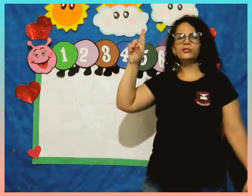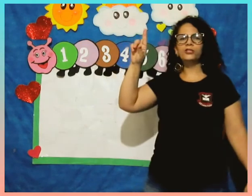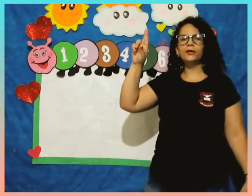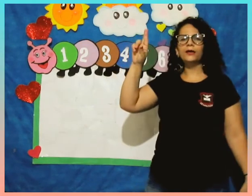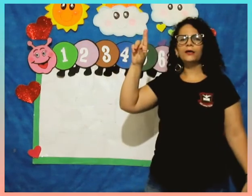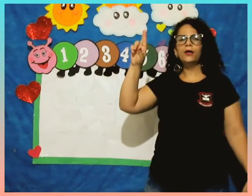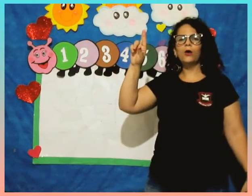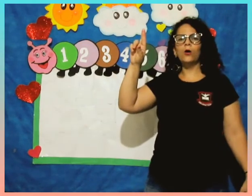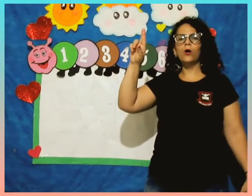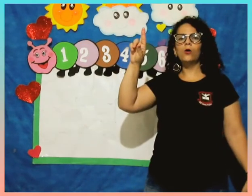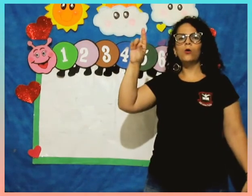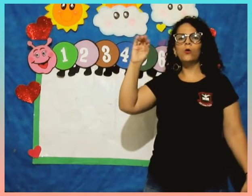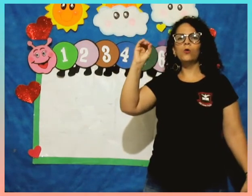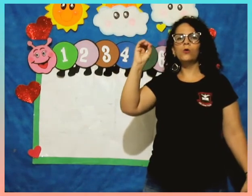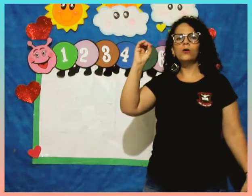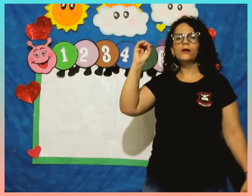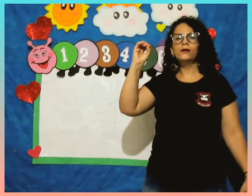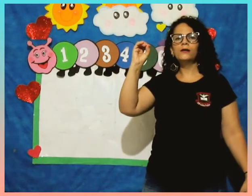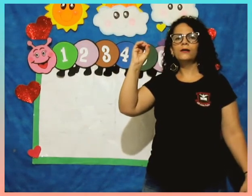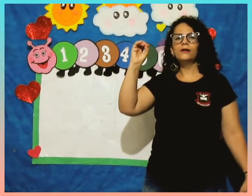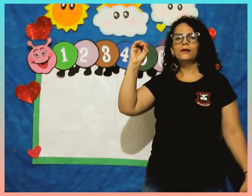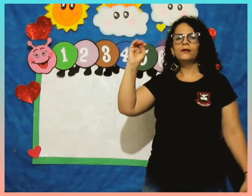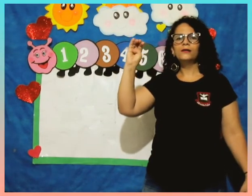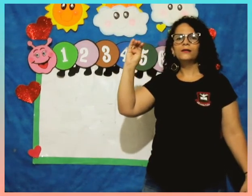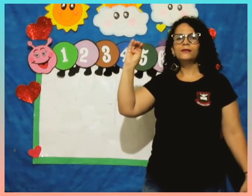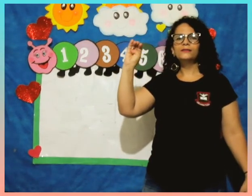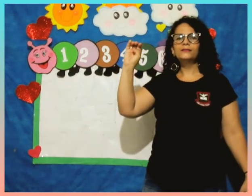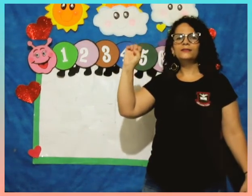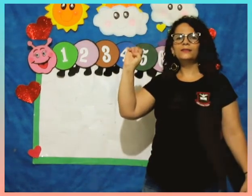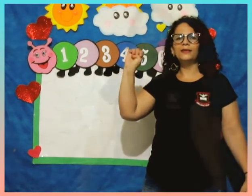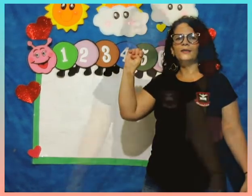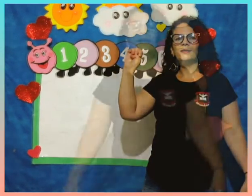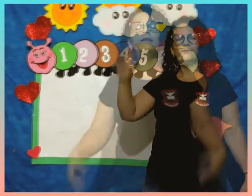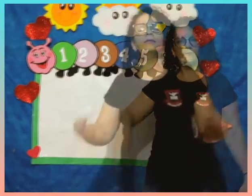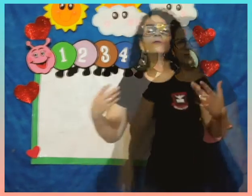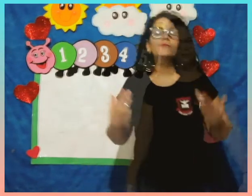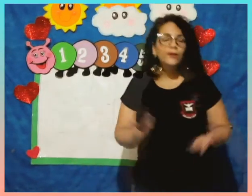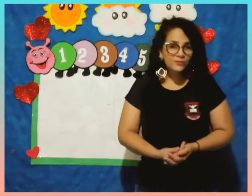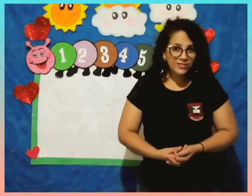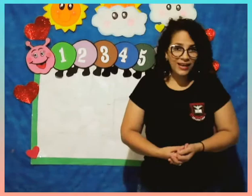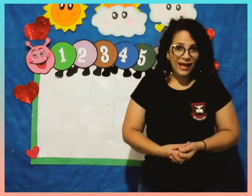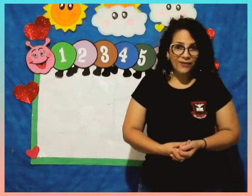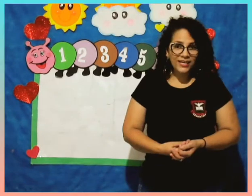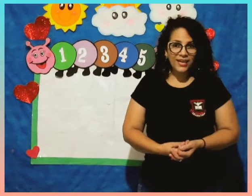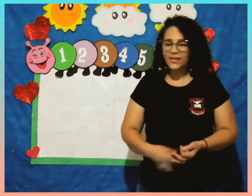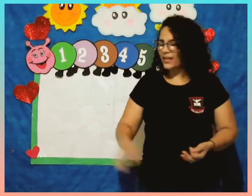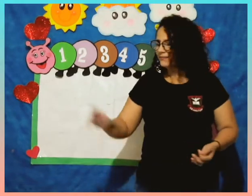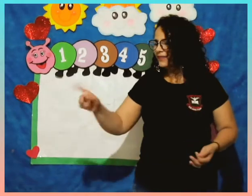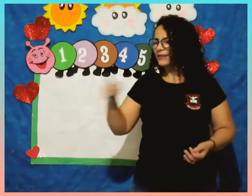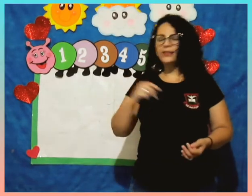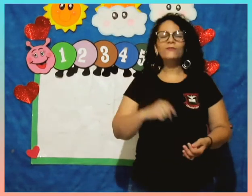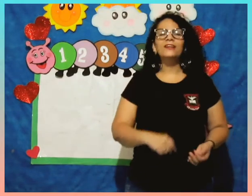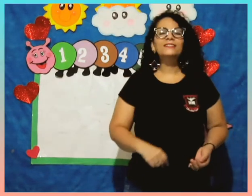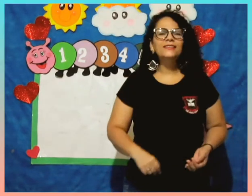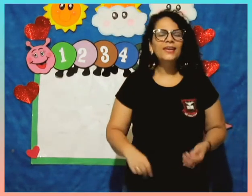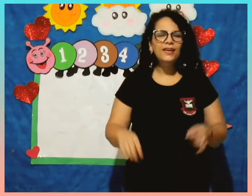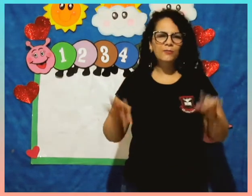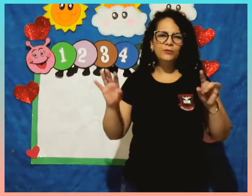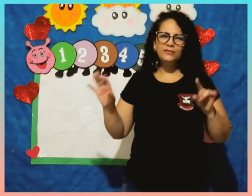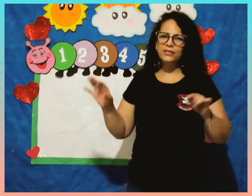Tia, ó, Rô, Z. Então vamos lá, ok? Tentem fazer, reproduzir